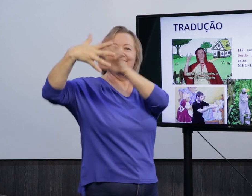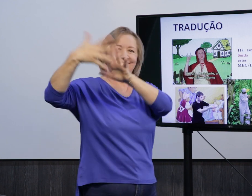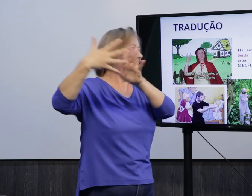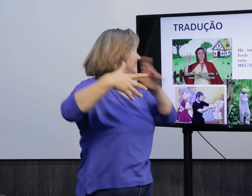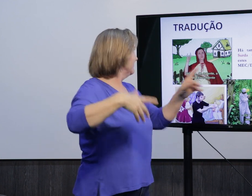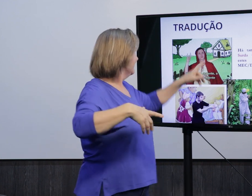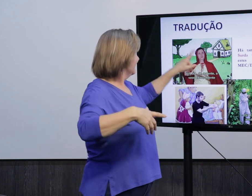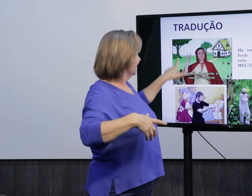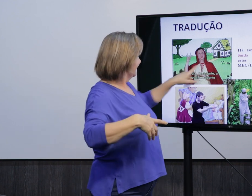né